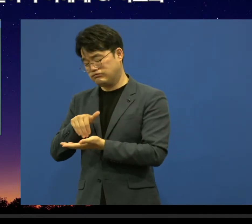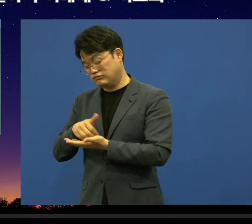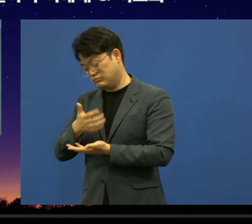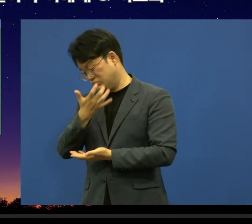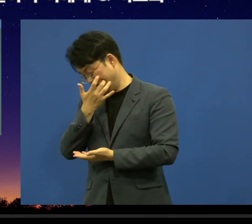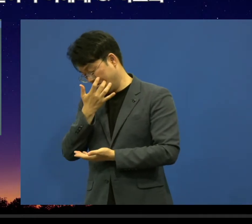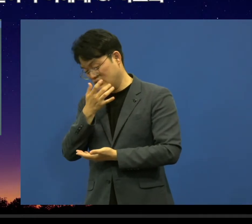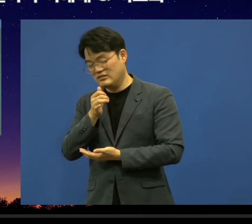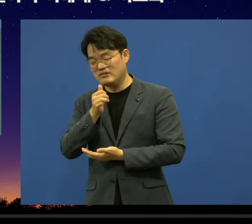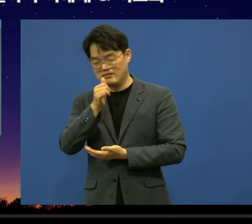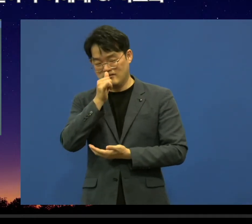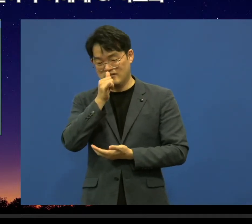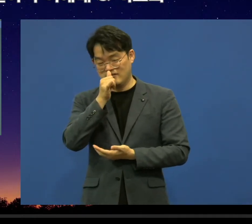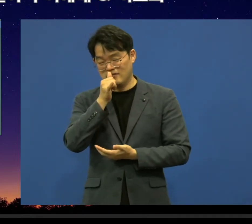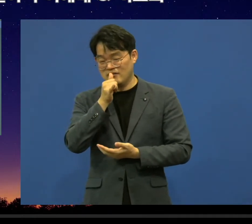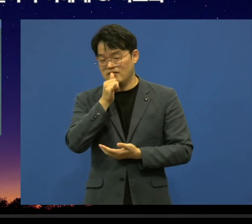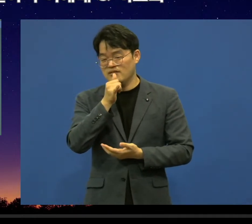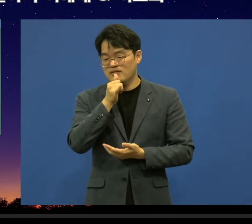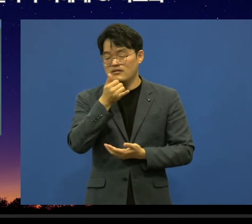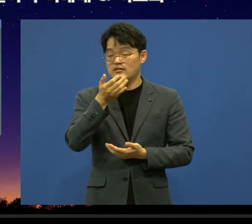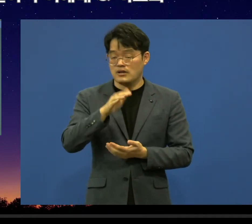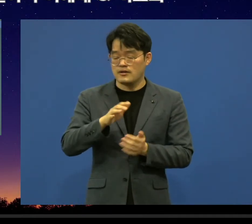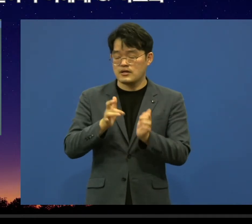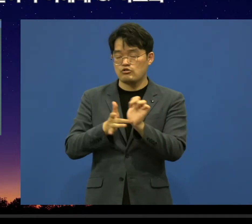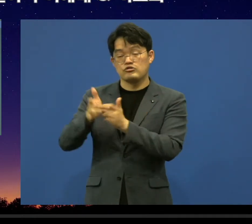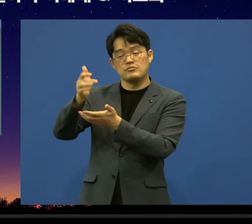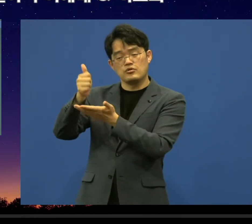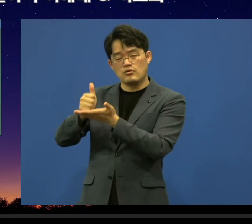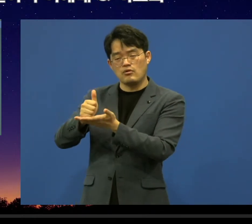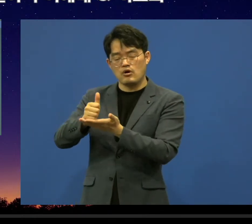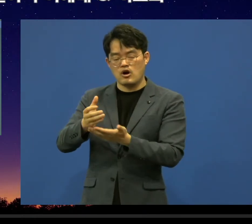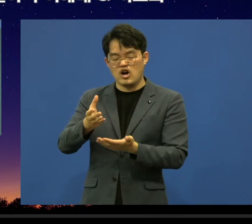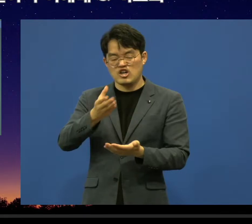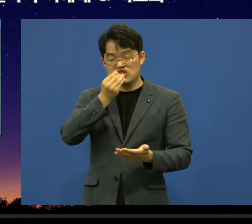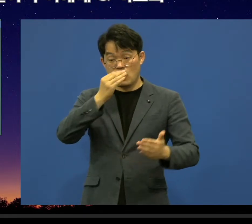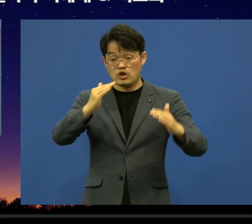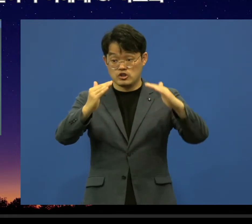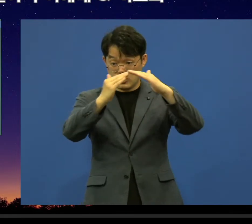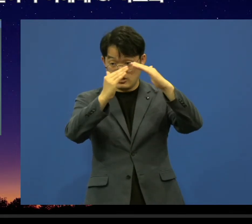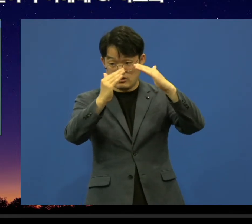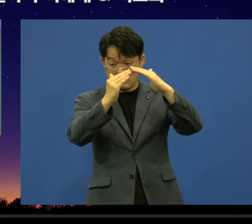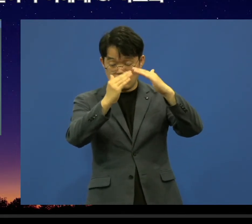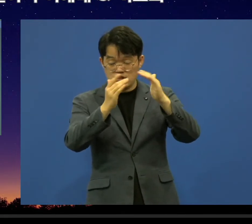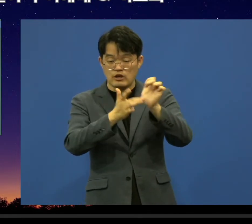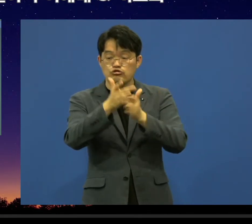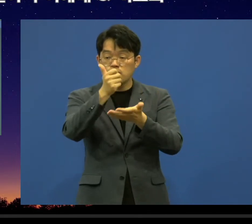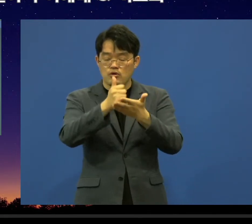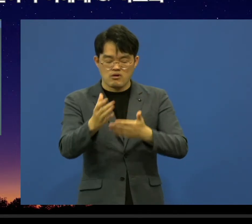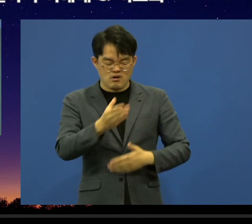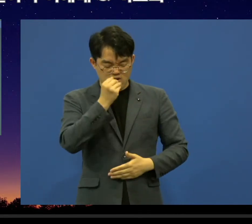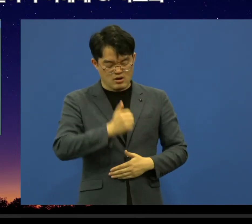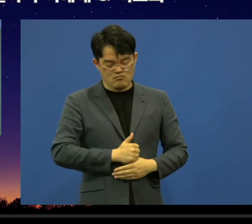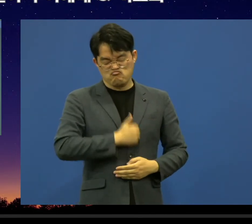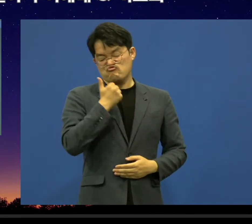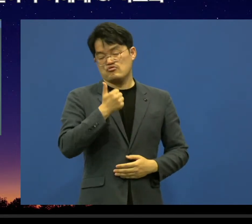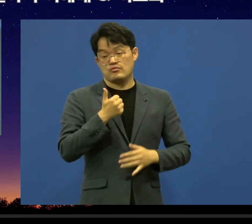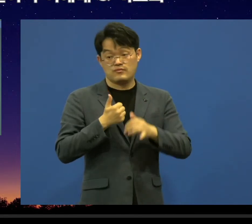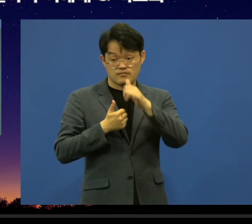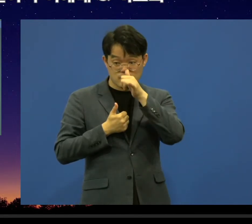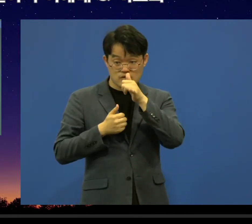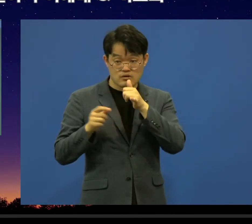거예요. 여러분 예수님도 성전에서 거룩한 분노를 내셨어요. 주님의 분노는 사람들로